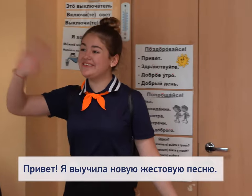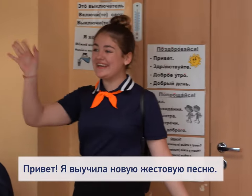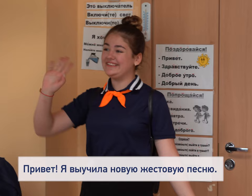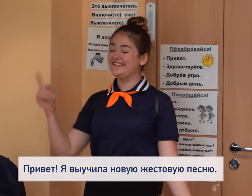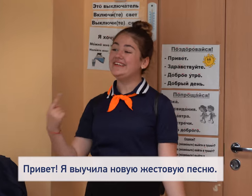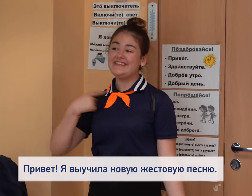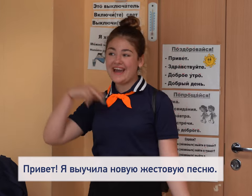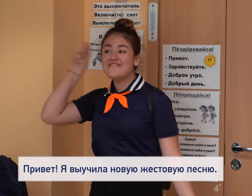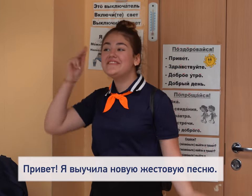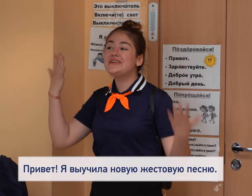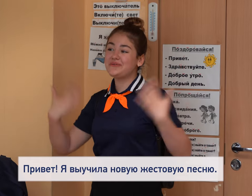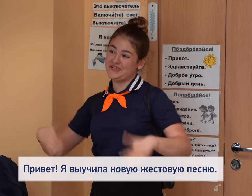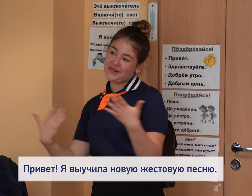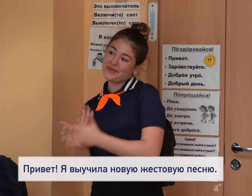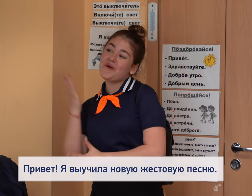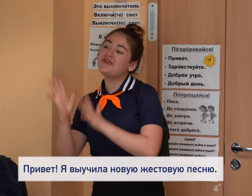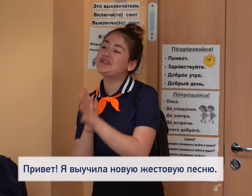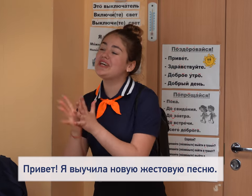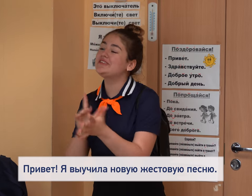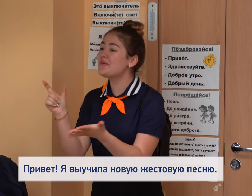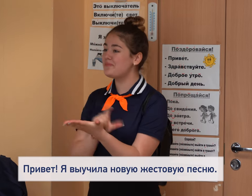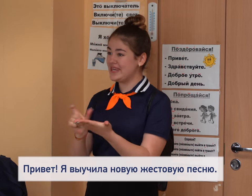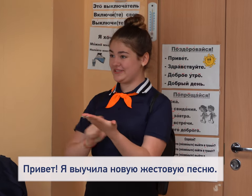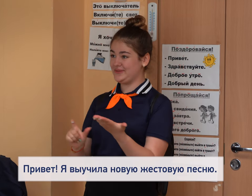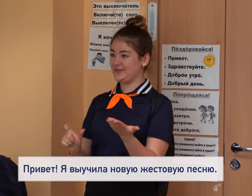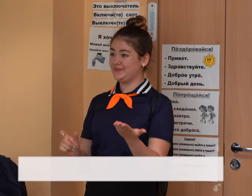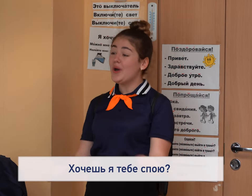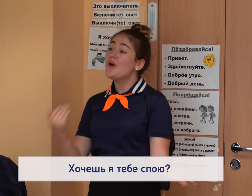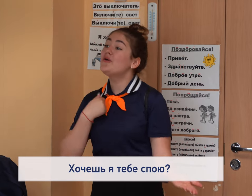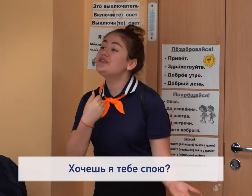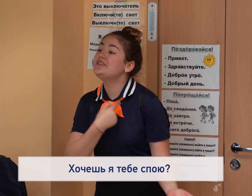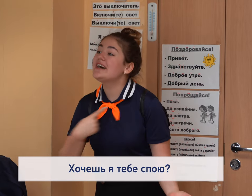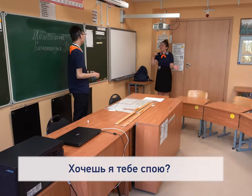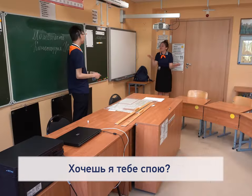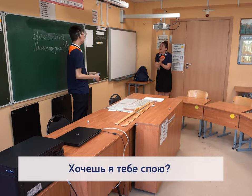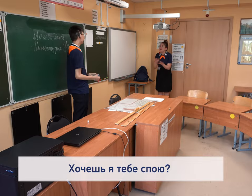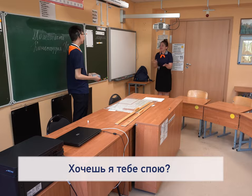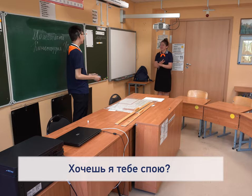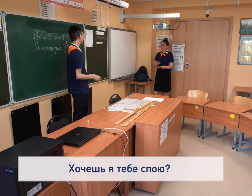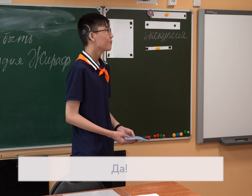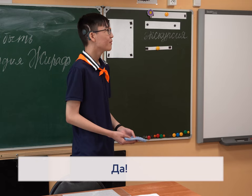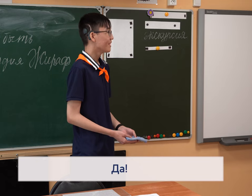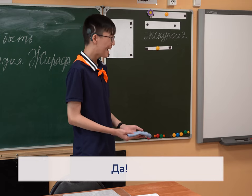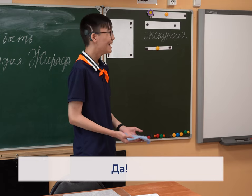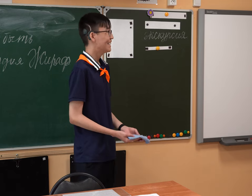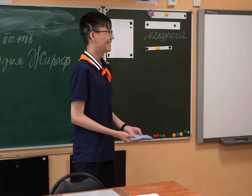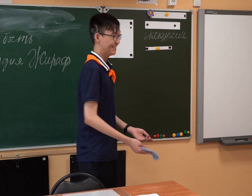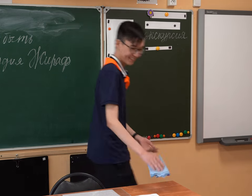Привет! Я выучила новую жестовую песню. Хочешь, я тебе спою? Да!